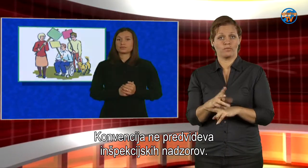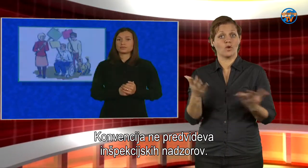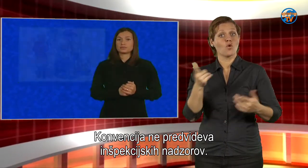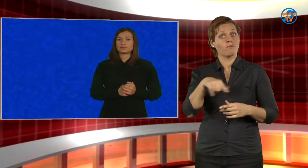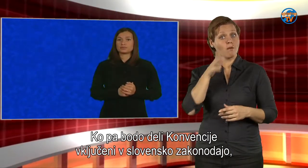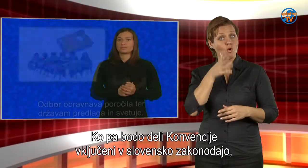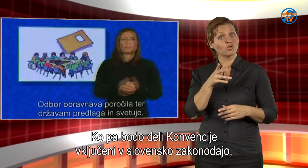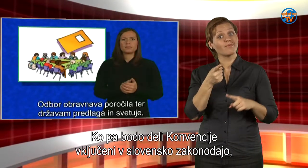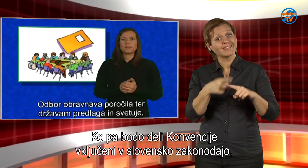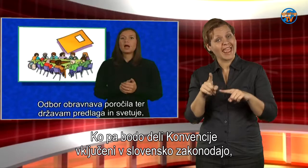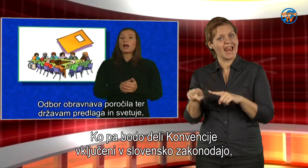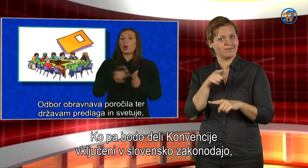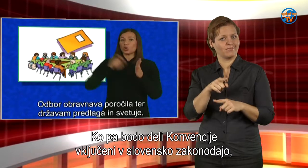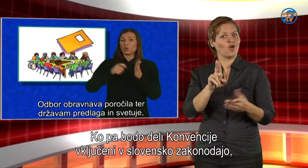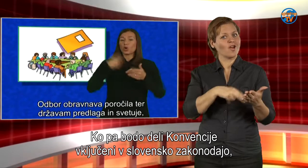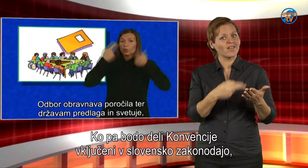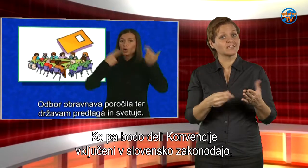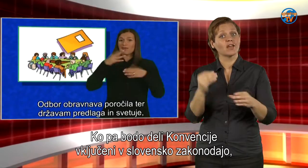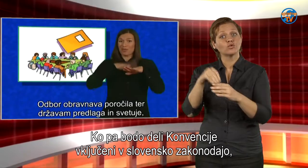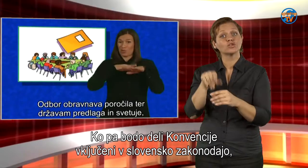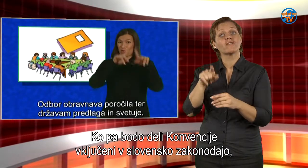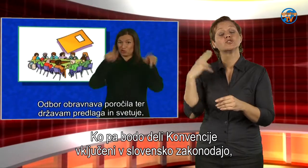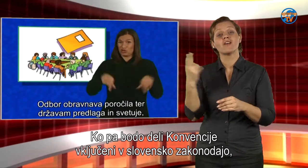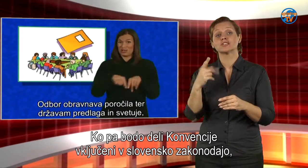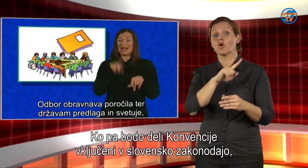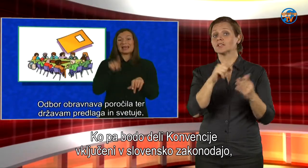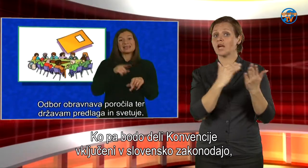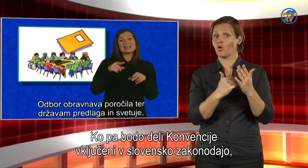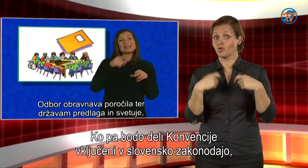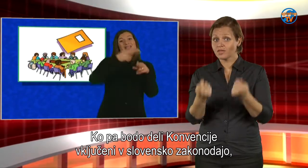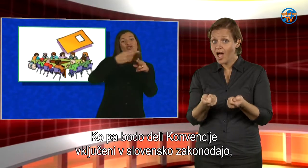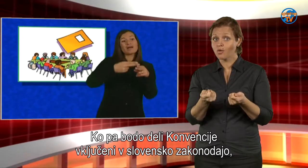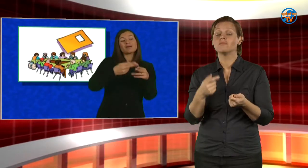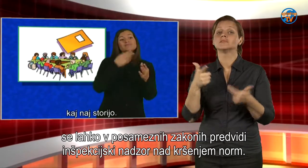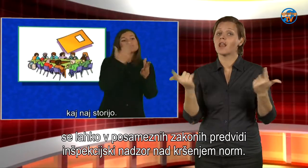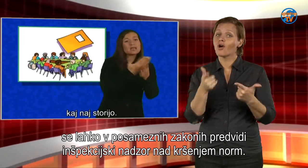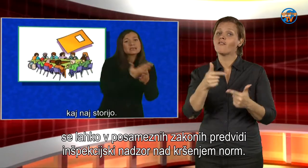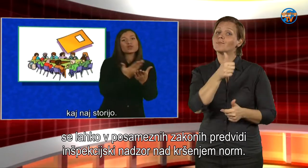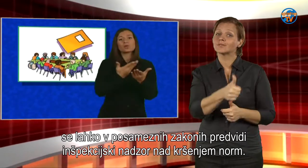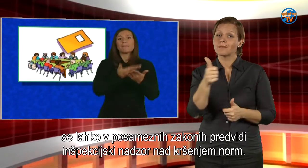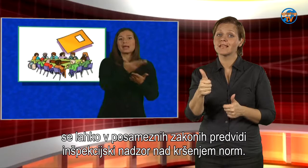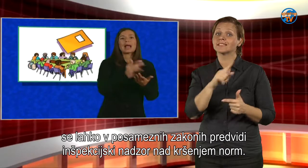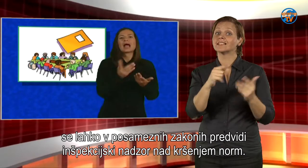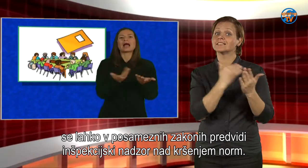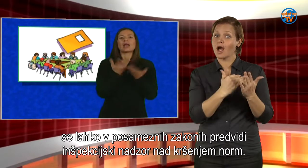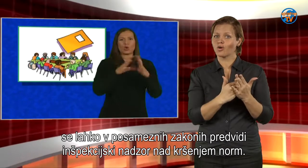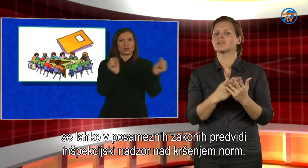nadzorov. Ko pa bodo deli konvencije vključeni v slovensko zakonodajo, se lahko v posameznih zakonih